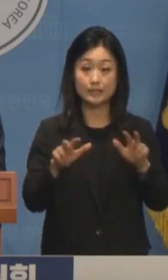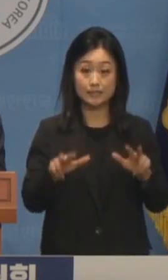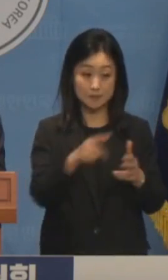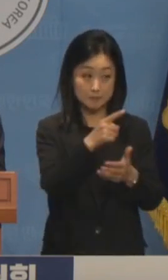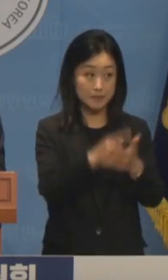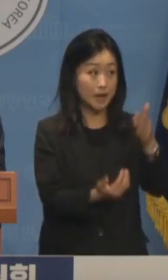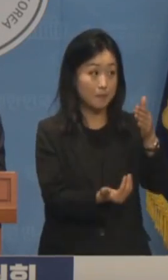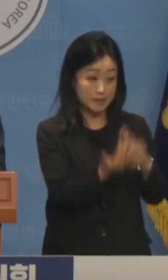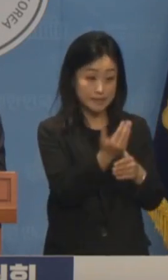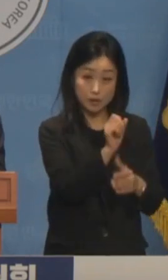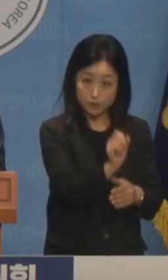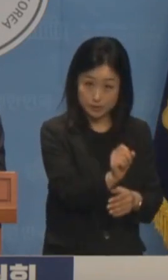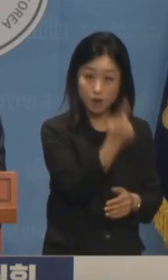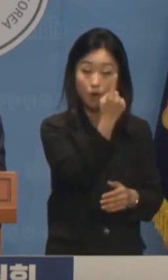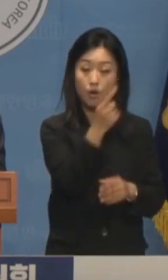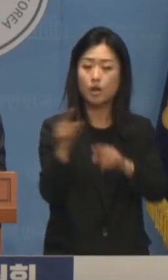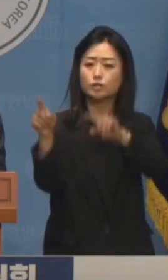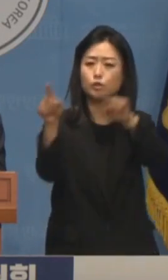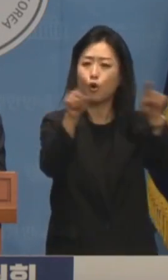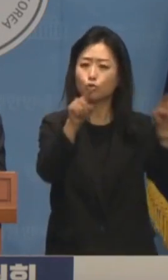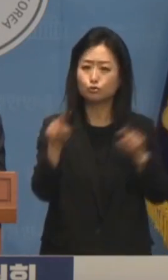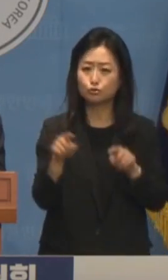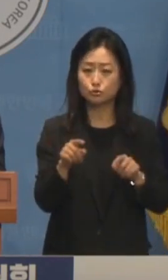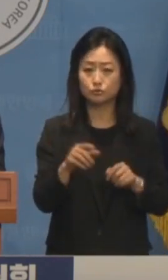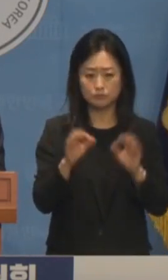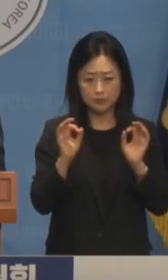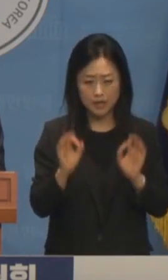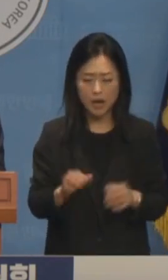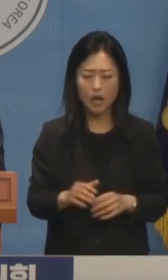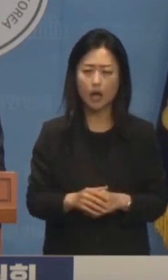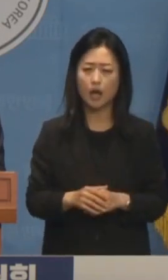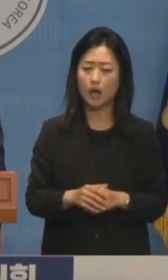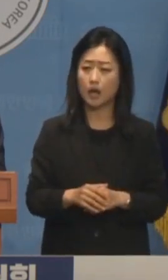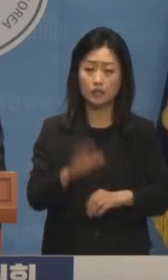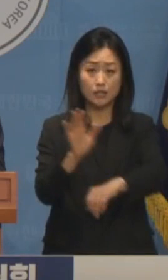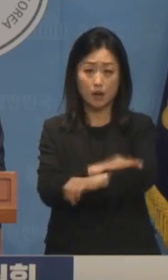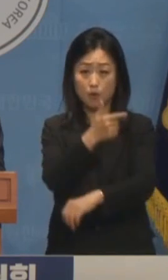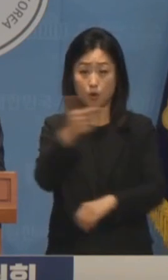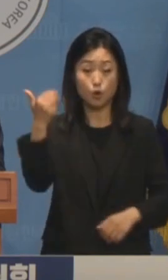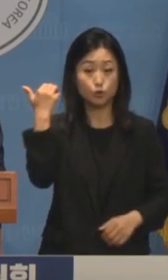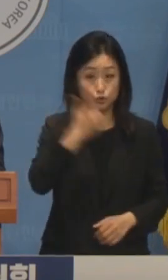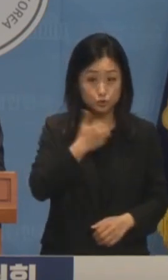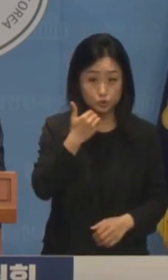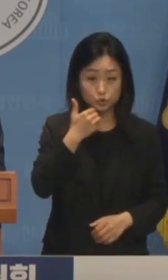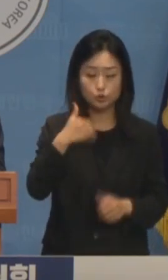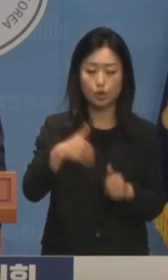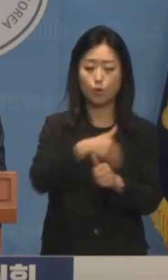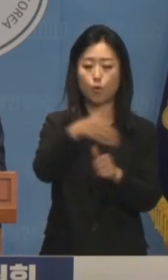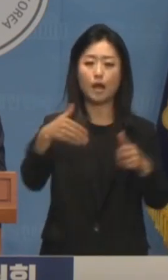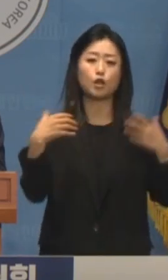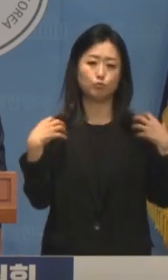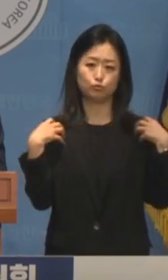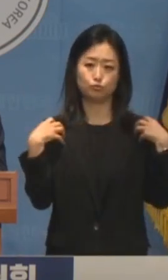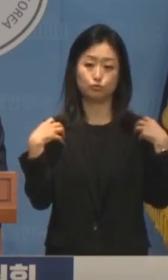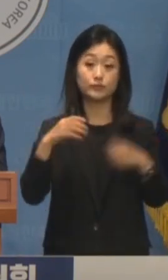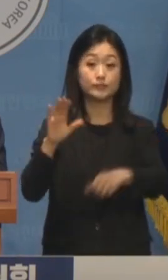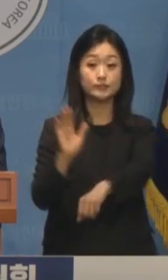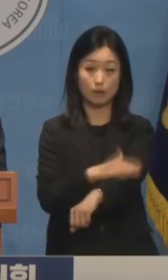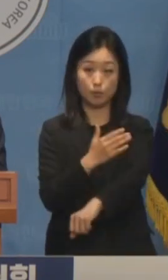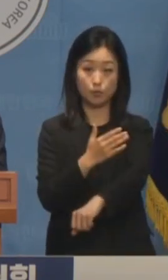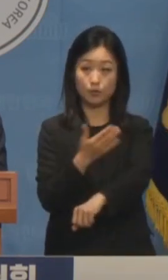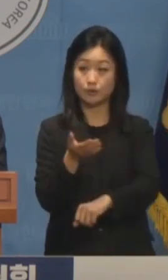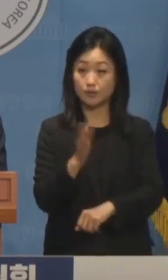손해 발생에 종국적이고 가장 중요한 책임은 환경부에 있음에도 불구하고 환경부는